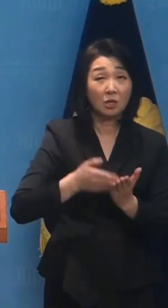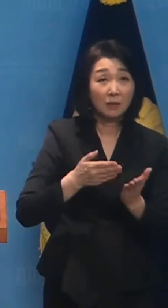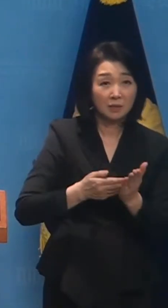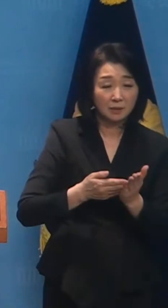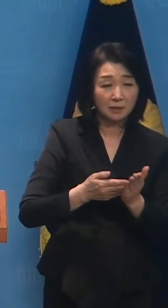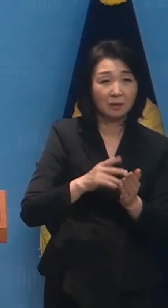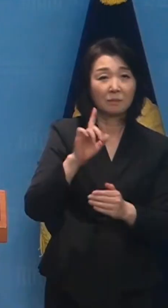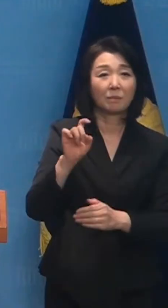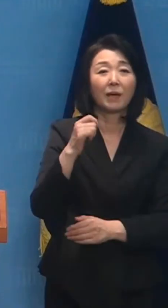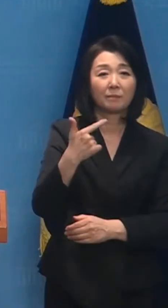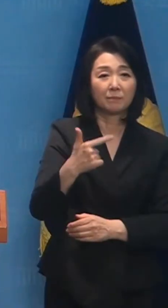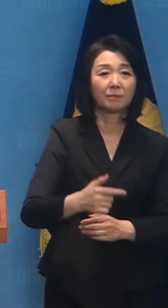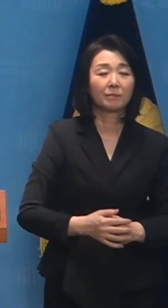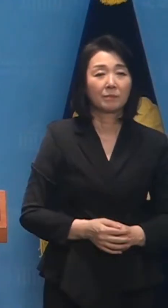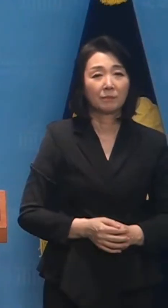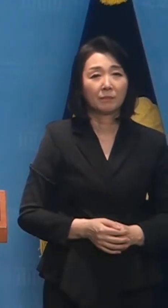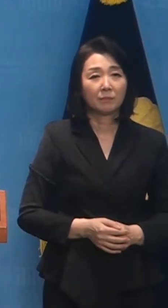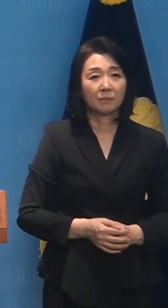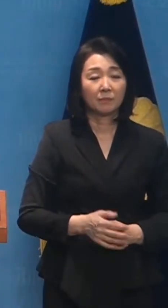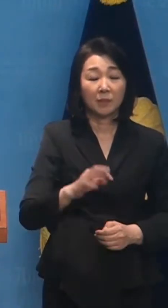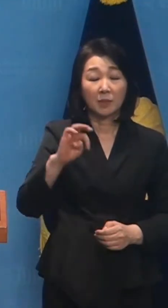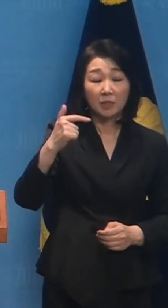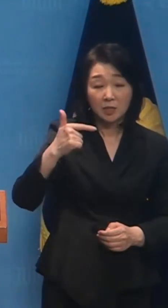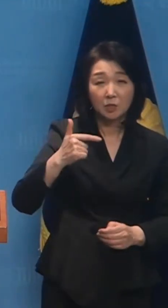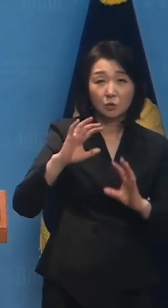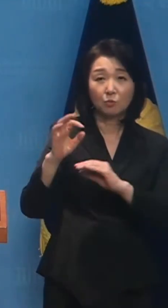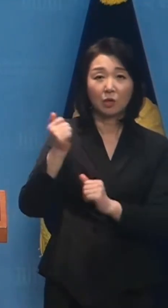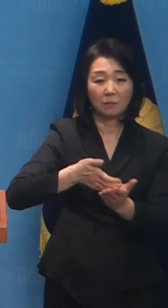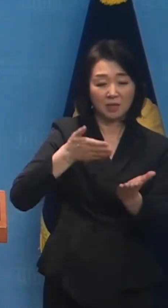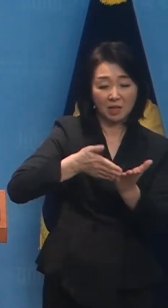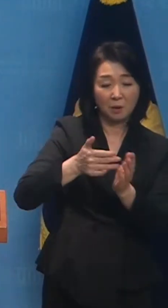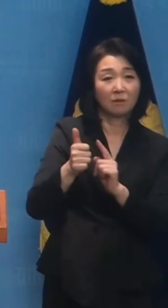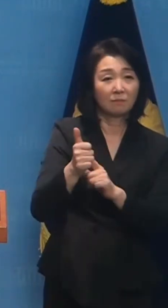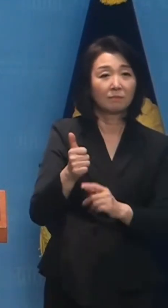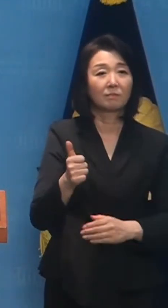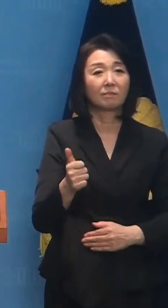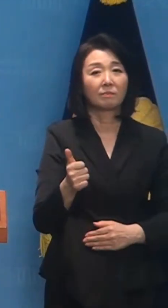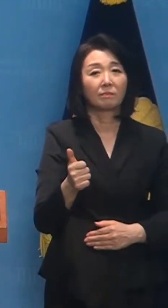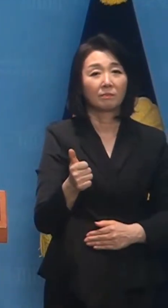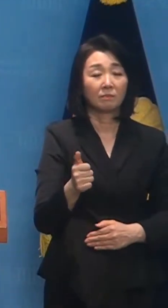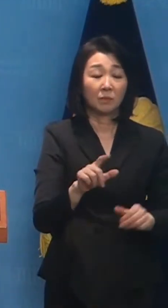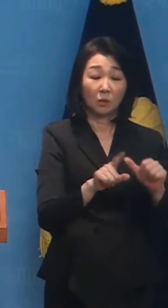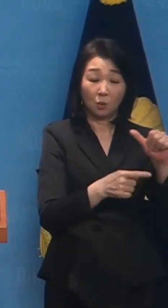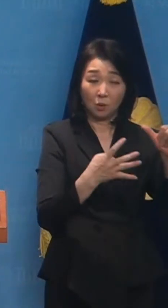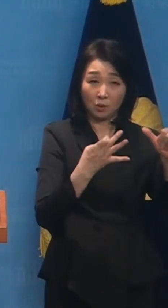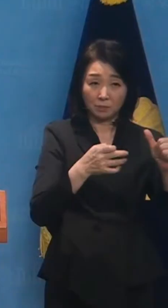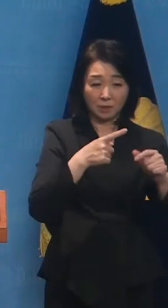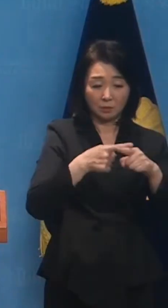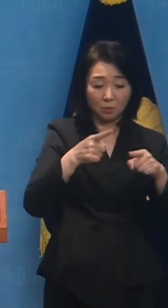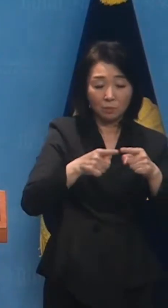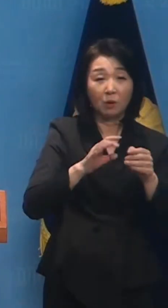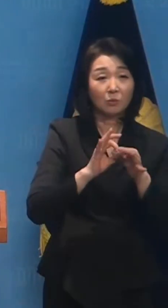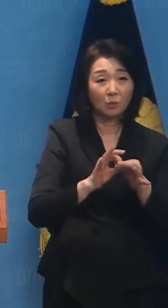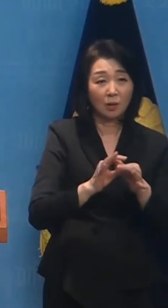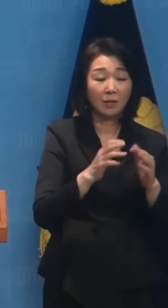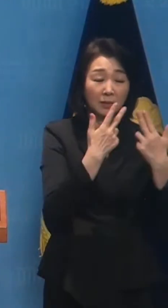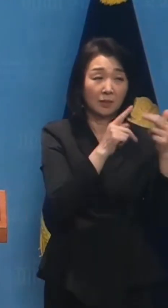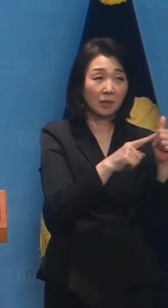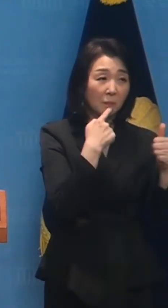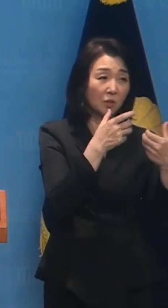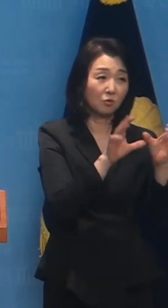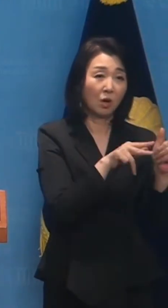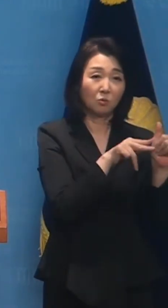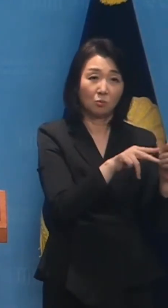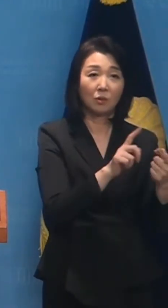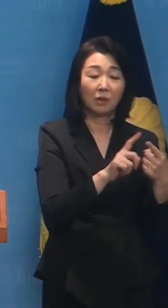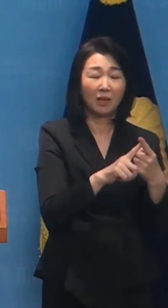시리즈 106번째입니다. 신동훈 국민의힘 수석 대변인은 5월 14일 논평을 통해 이재명 민주당